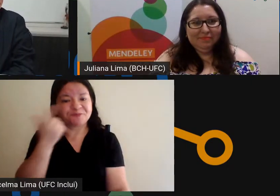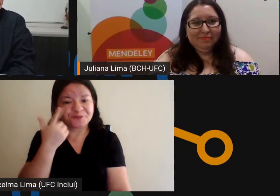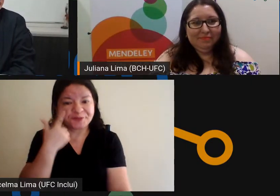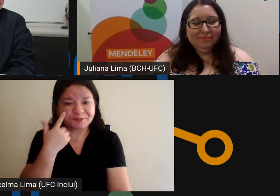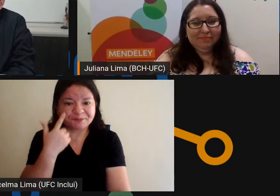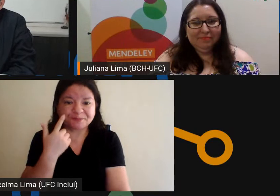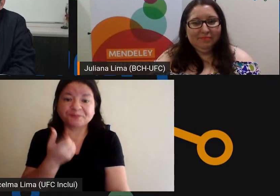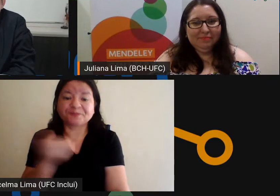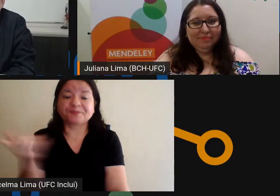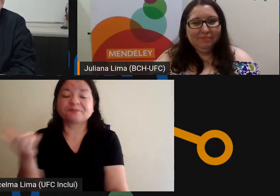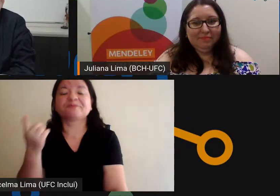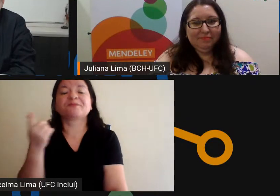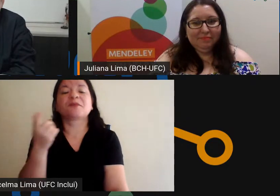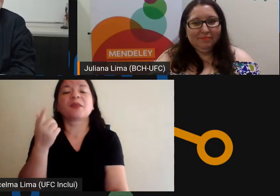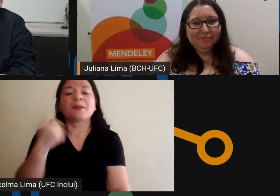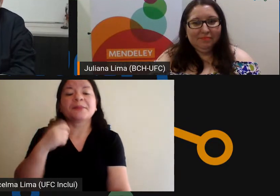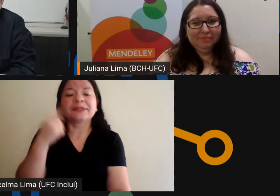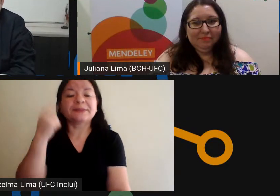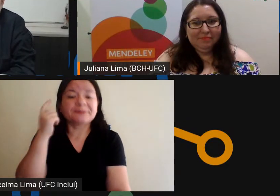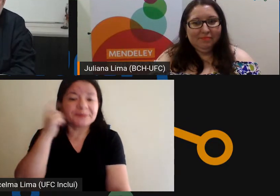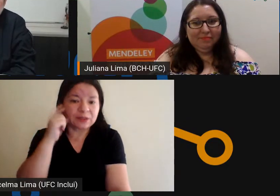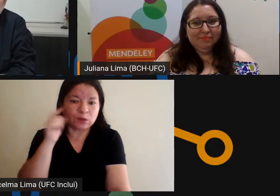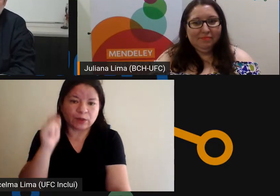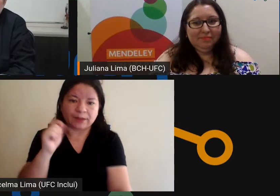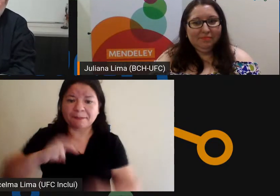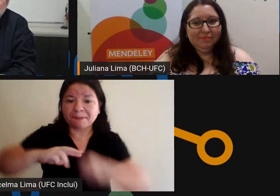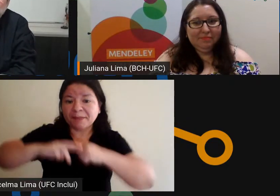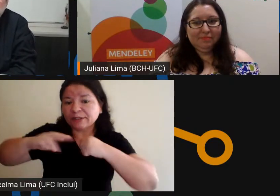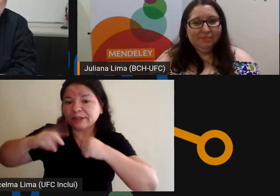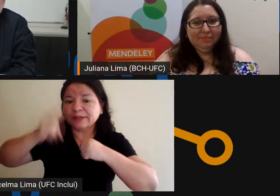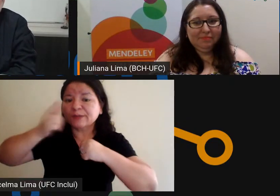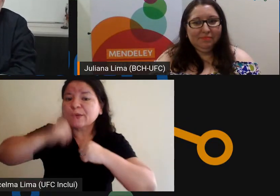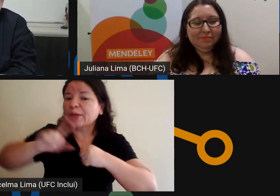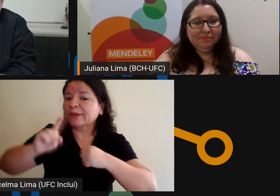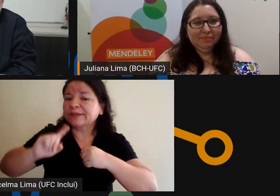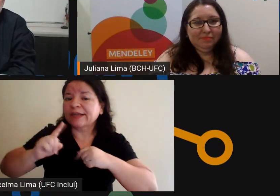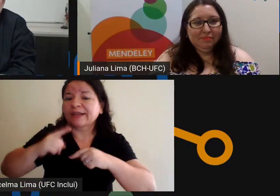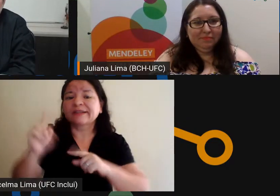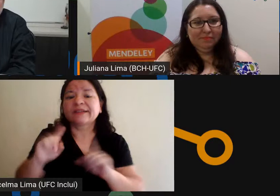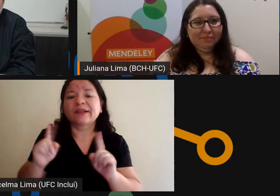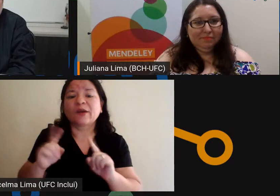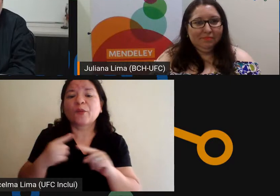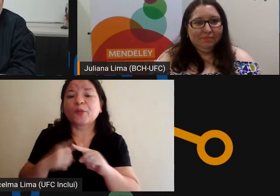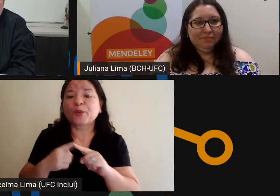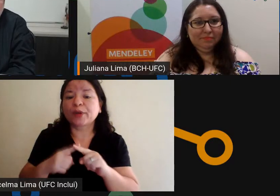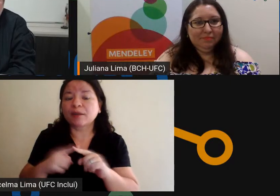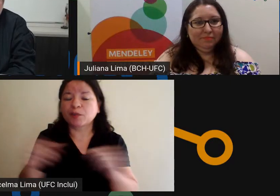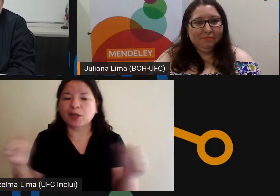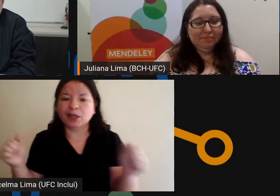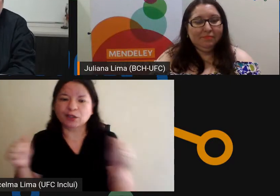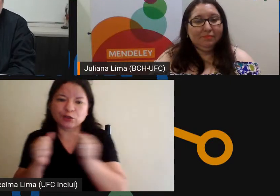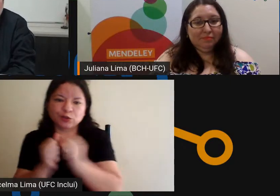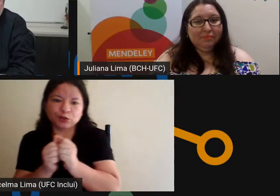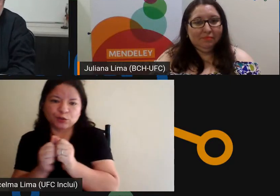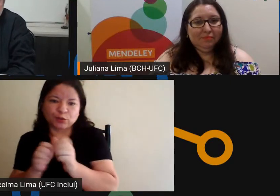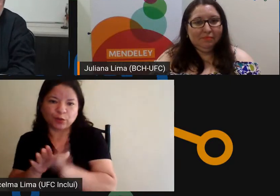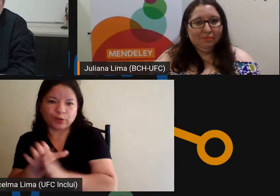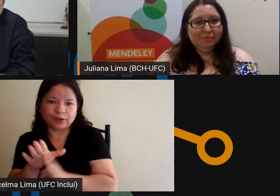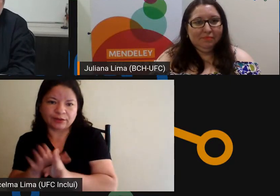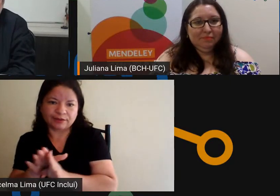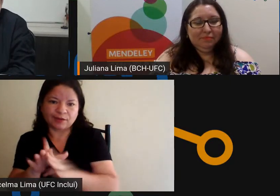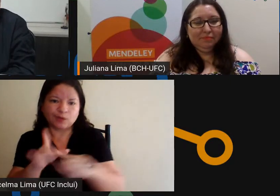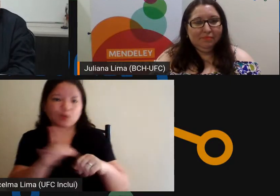tem que pensar o seguinte, por que que o mestrando não consegue? Primeiro, o mestrando publica junto com o seu orientador, o doutorando também, não